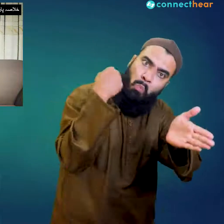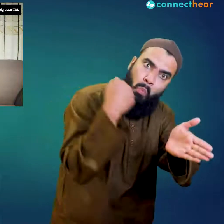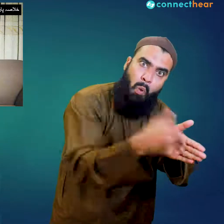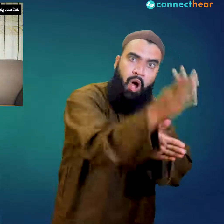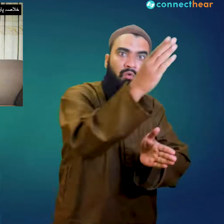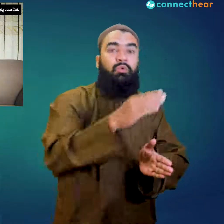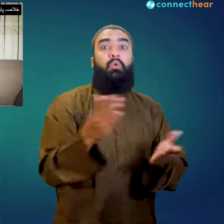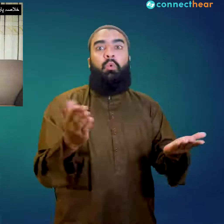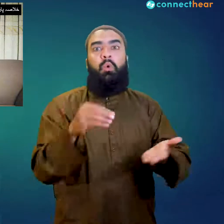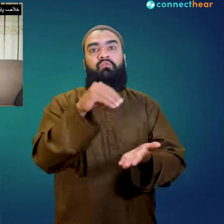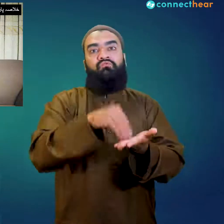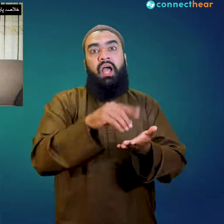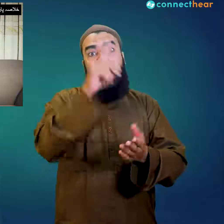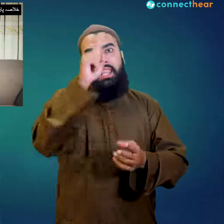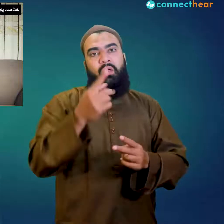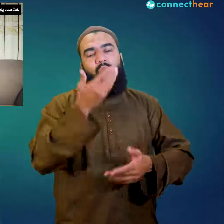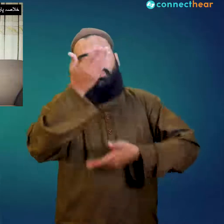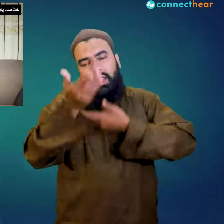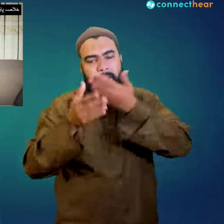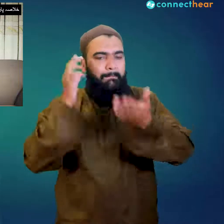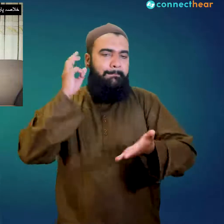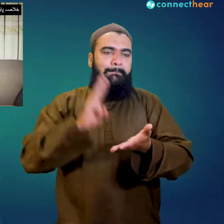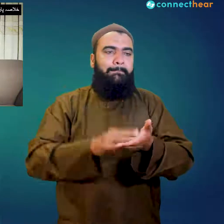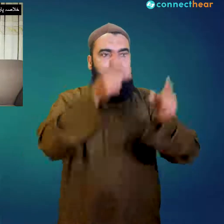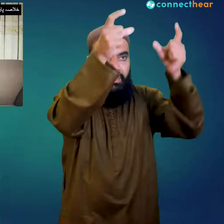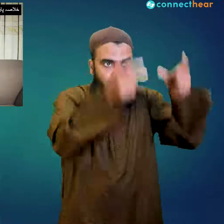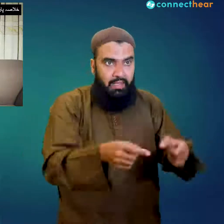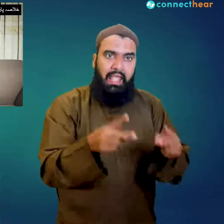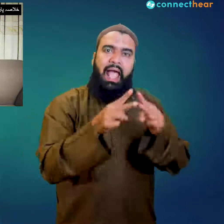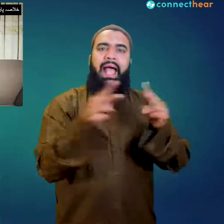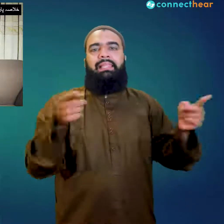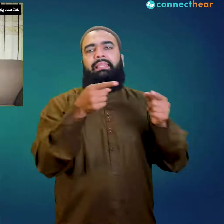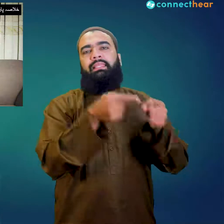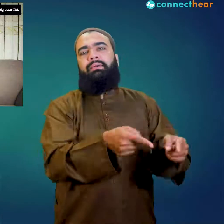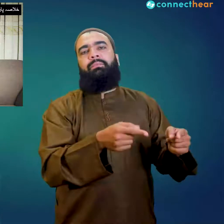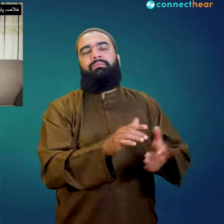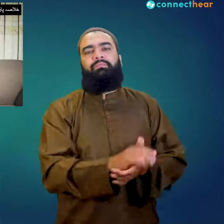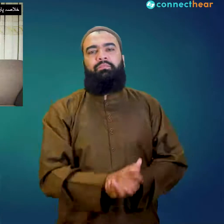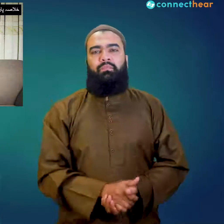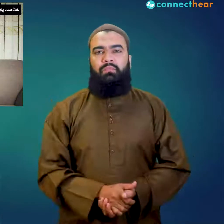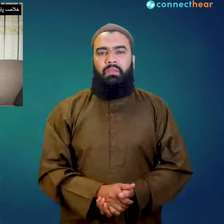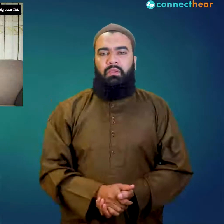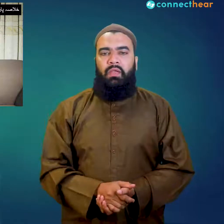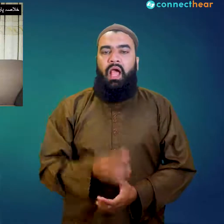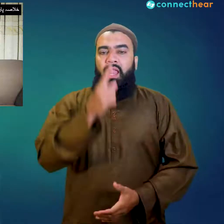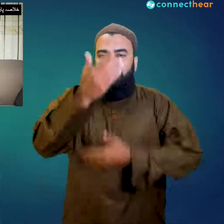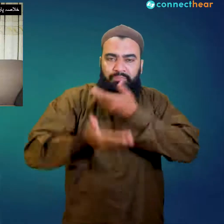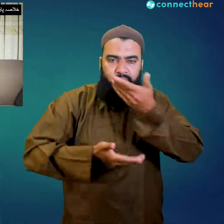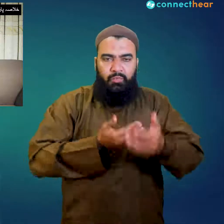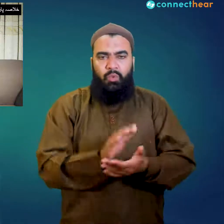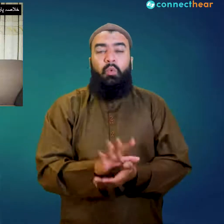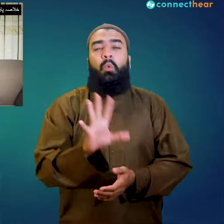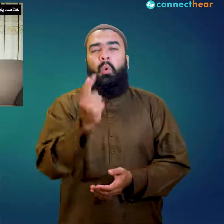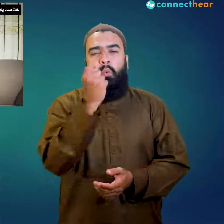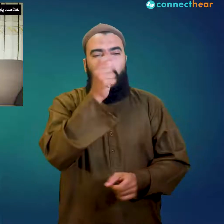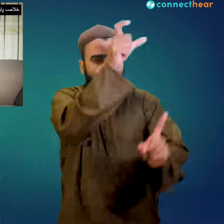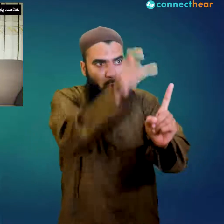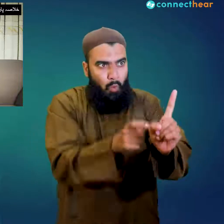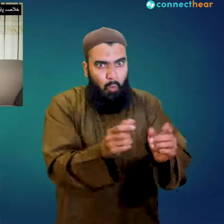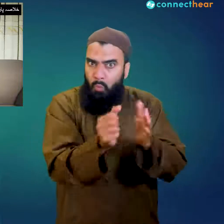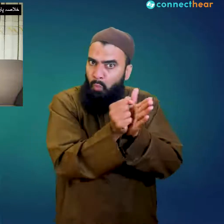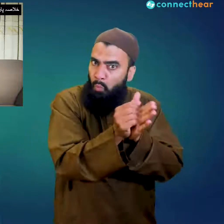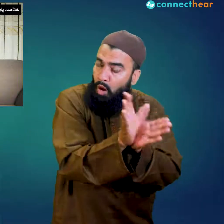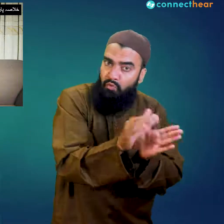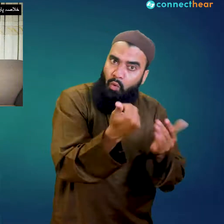عَفَا وَأَصْلَحَ فَأَجْرُهُ عَلَى اللَّهِ، کہ جو کوئی معاف کر دے اور اپنی اصلاح کر لے اس کا اجر اللہ کے پاس ہے۔